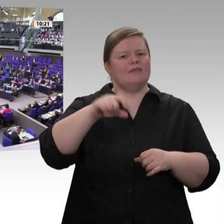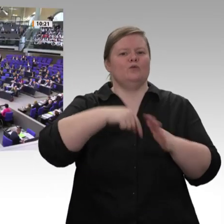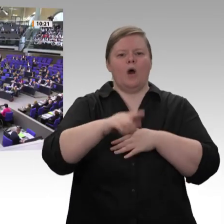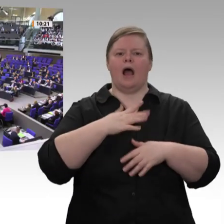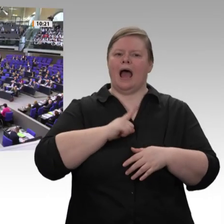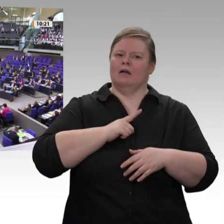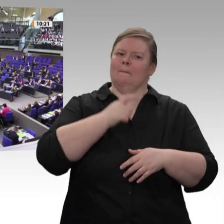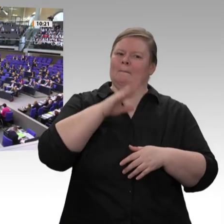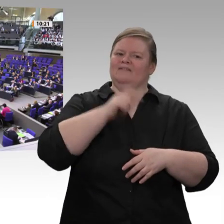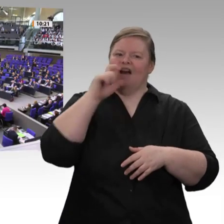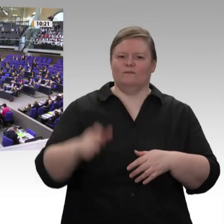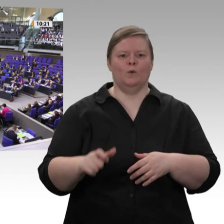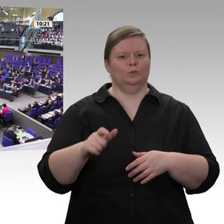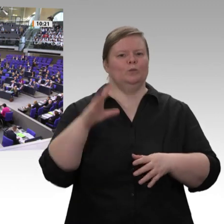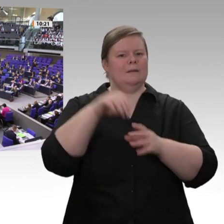Dank.